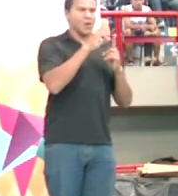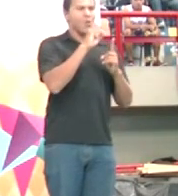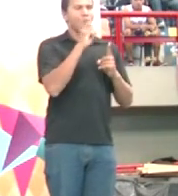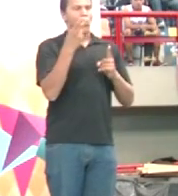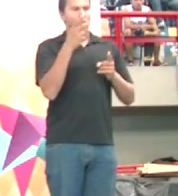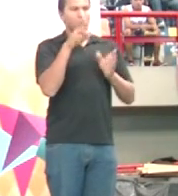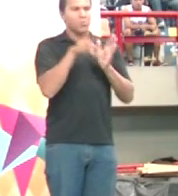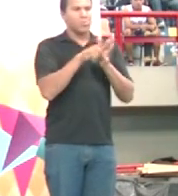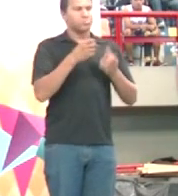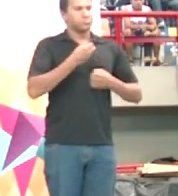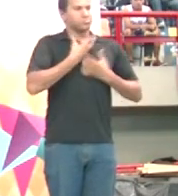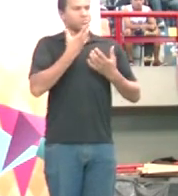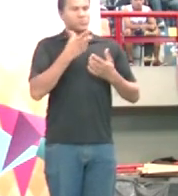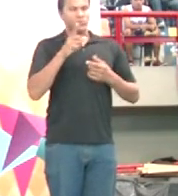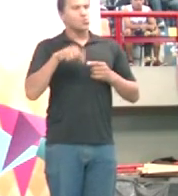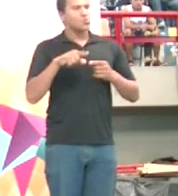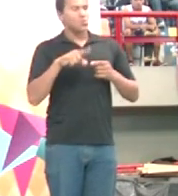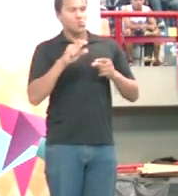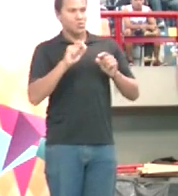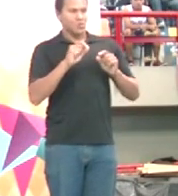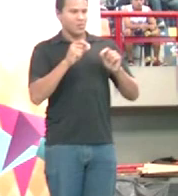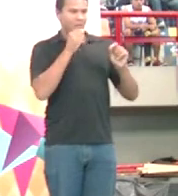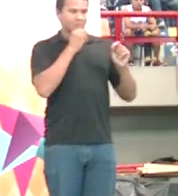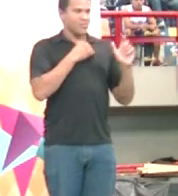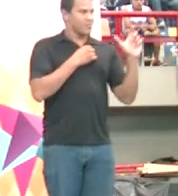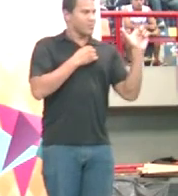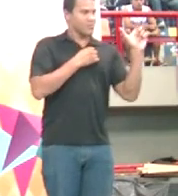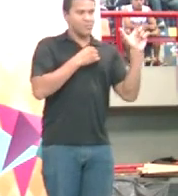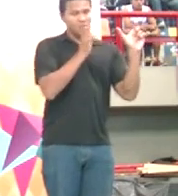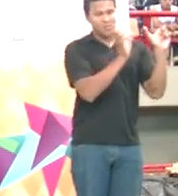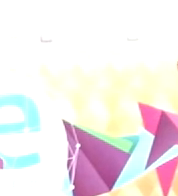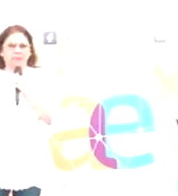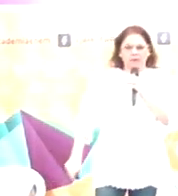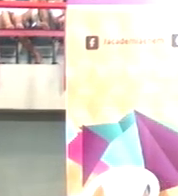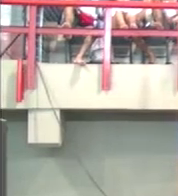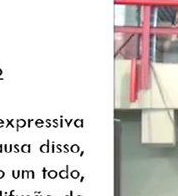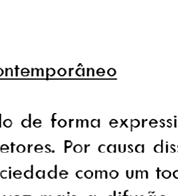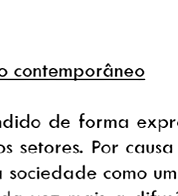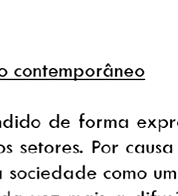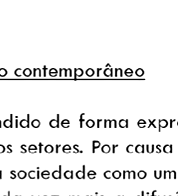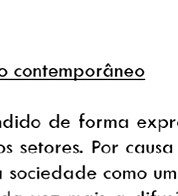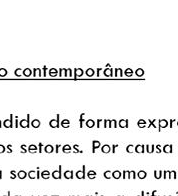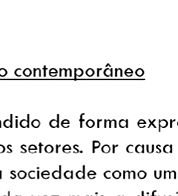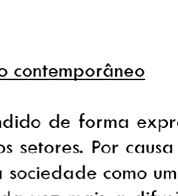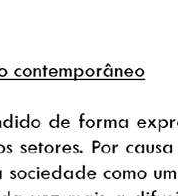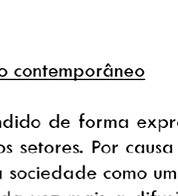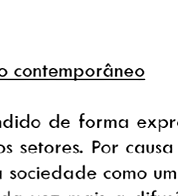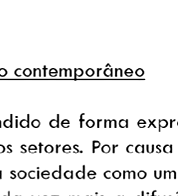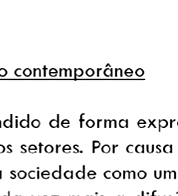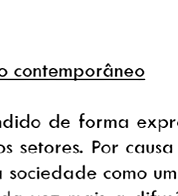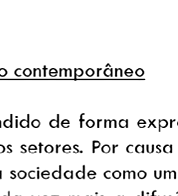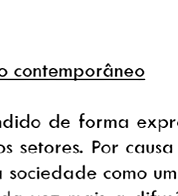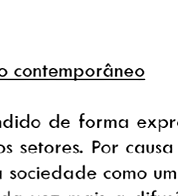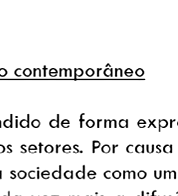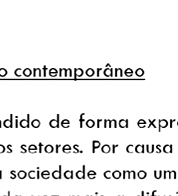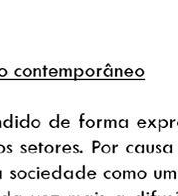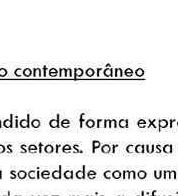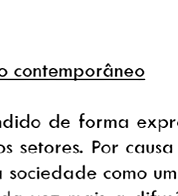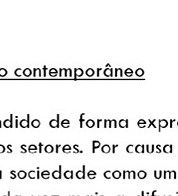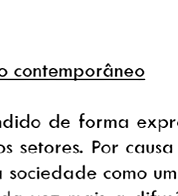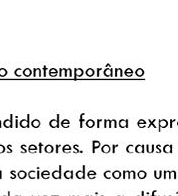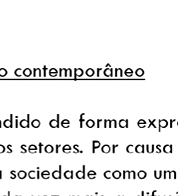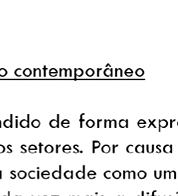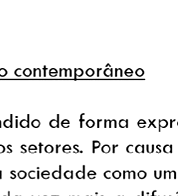serve para ligar o que eu disse antes com o que eu vou dizer depois. Por causa disso, o